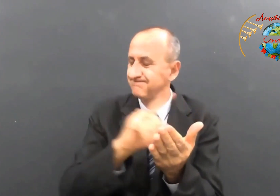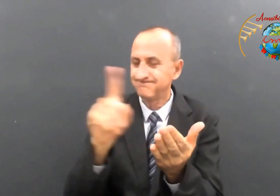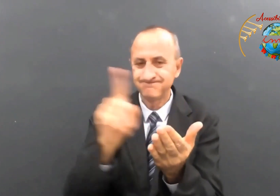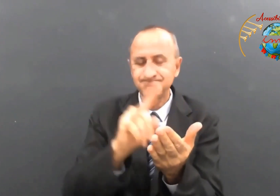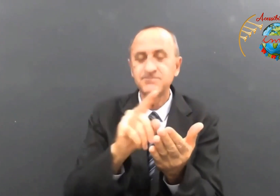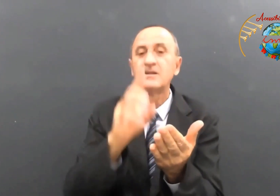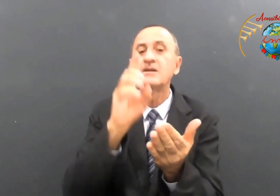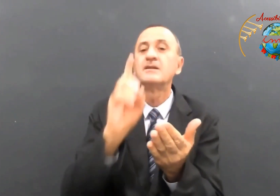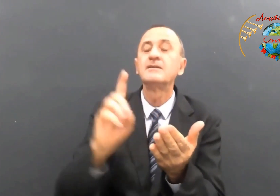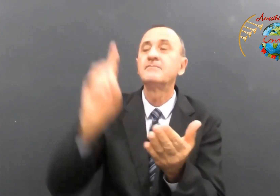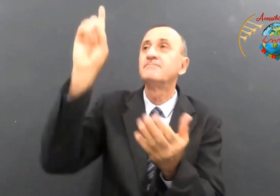é que tenhamos,